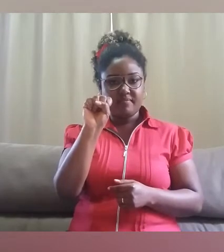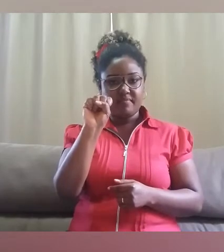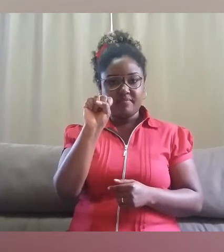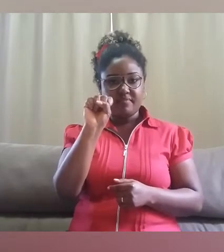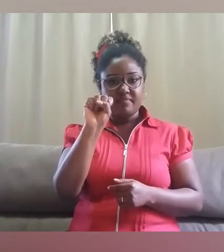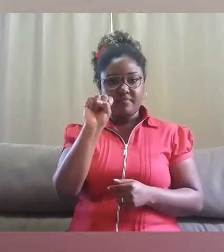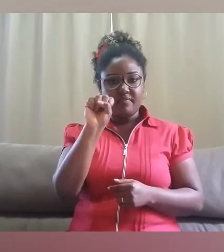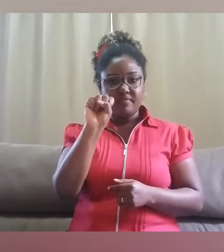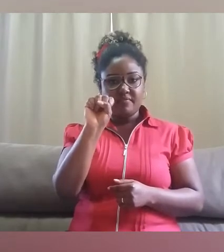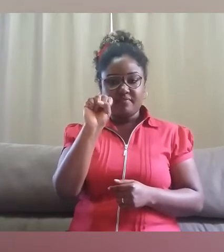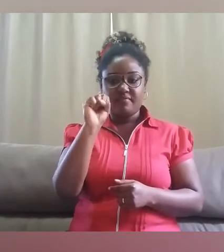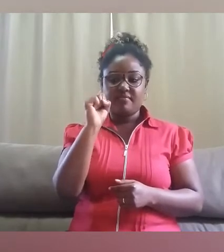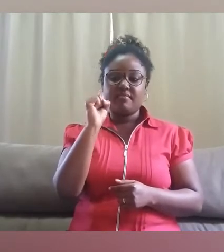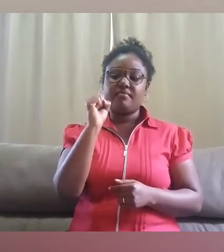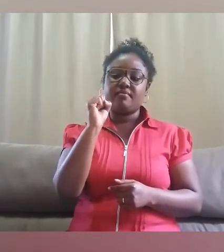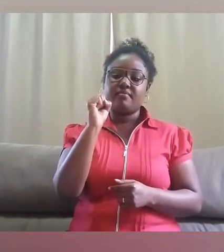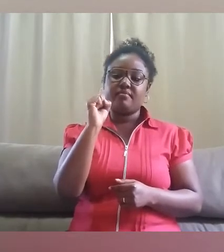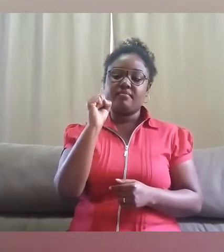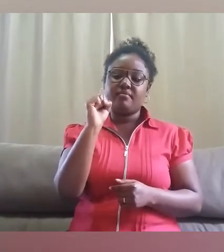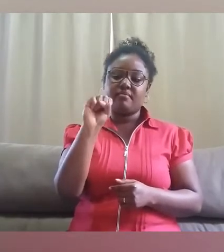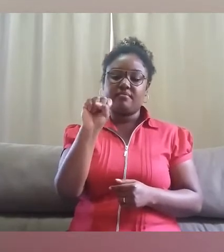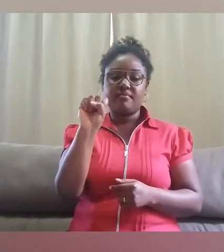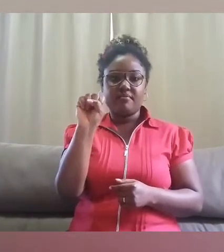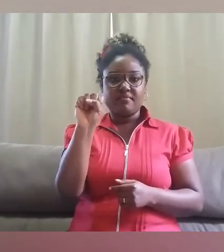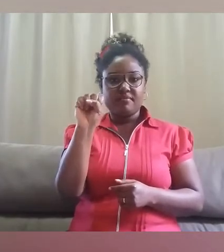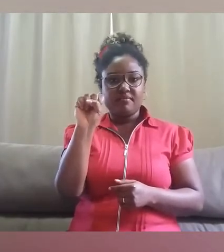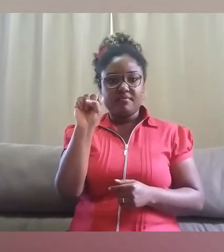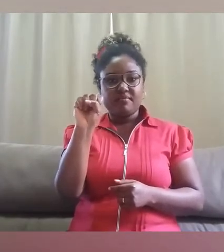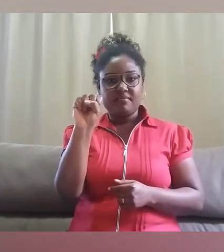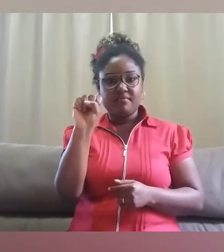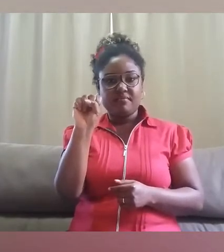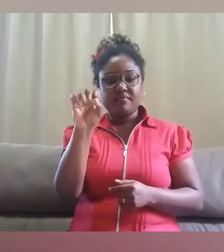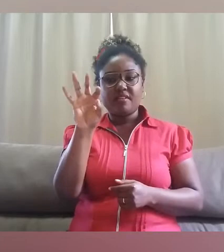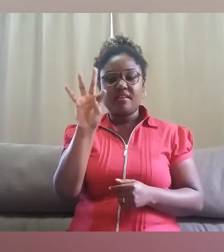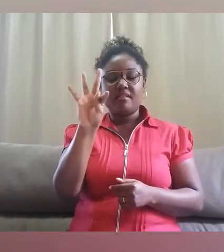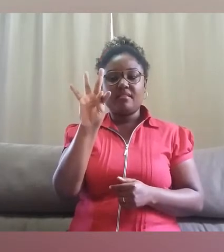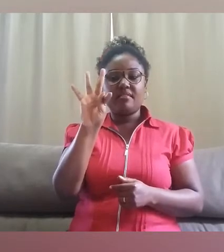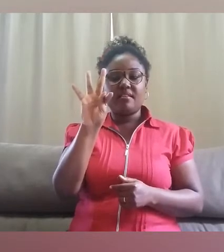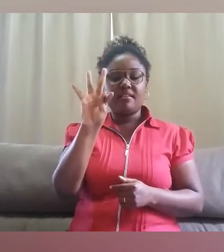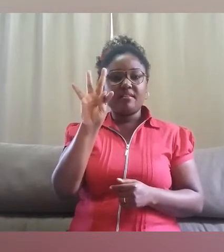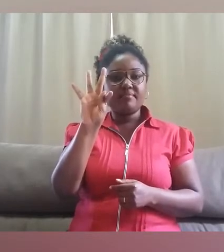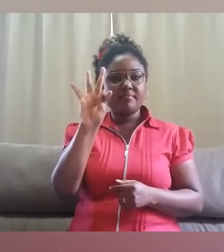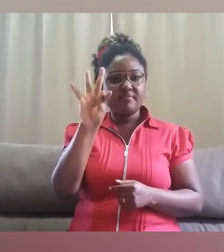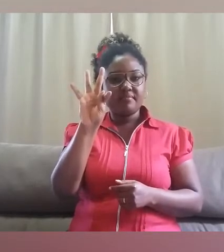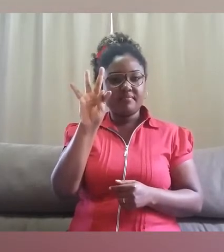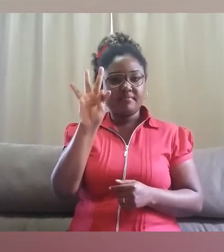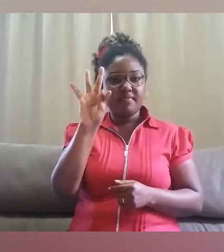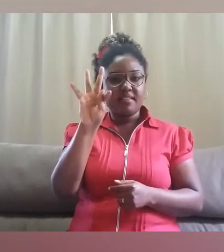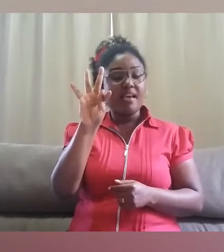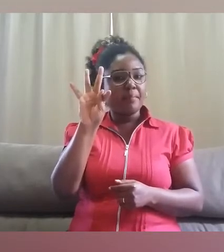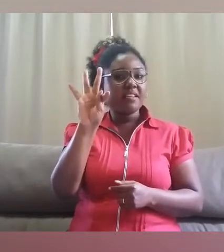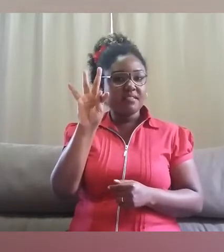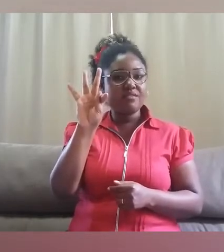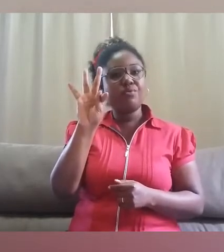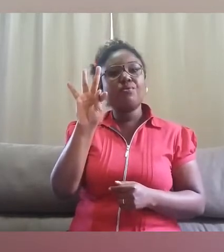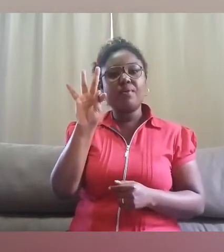T. É parecido com